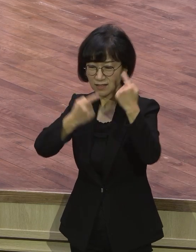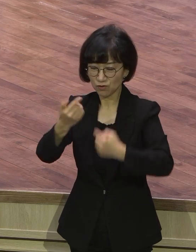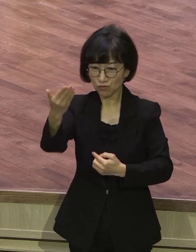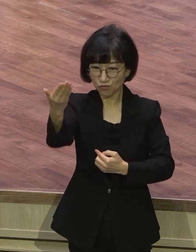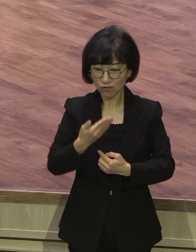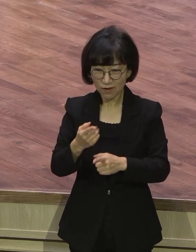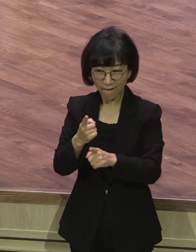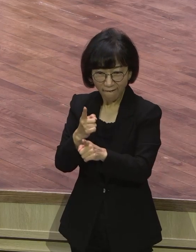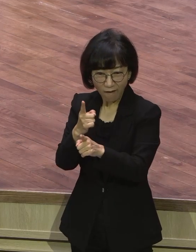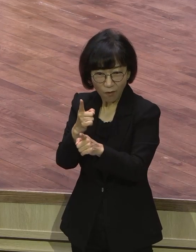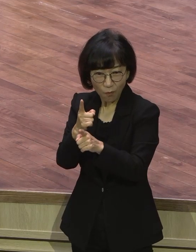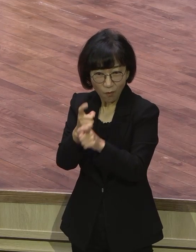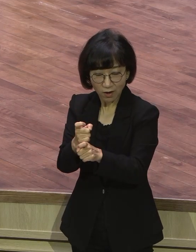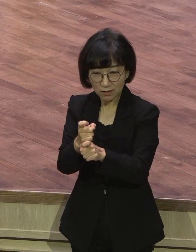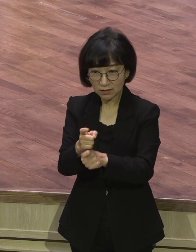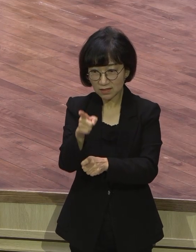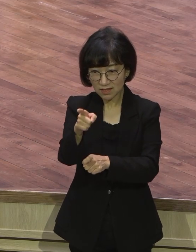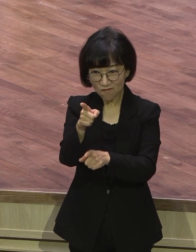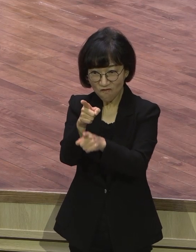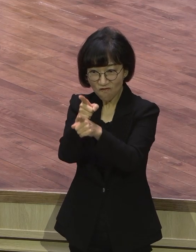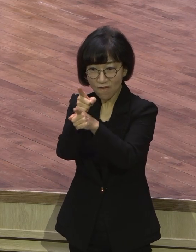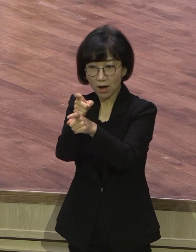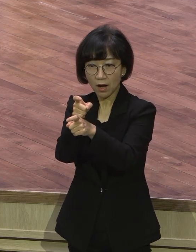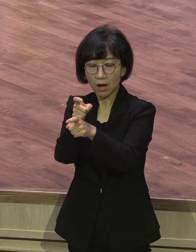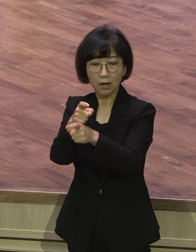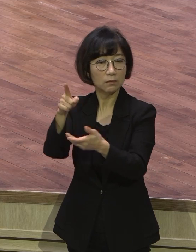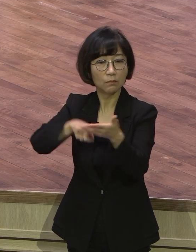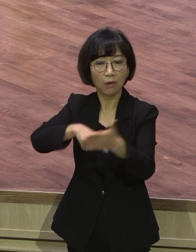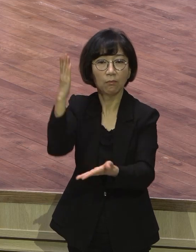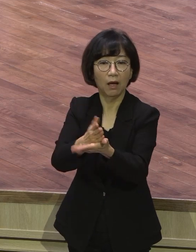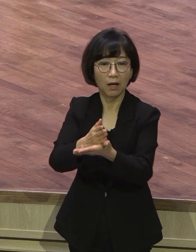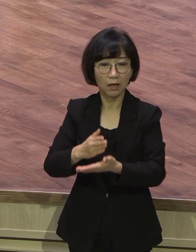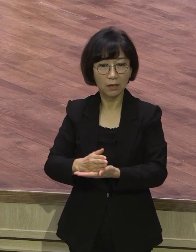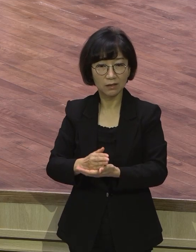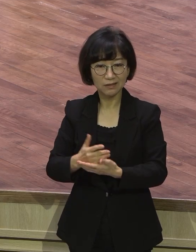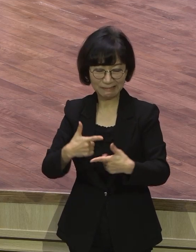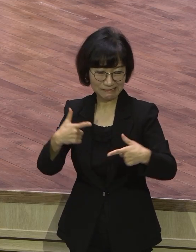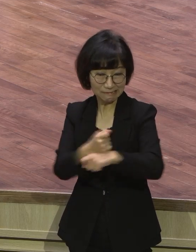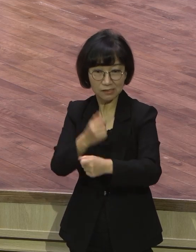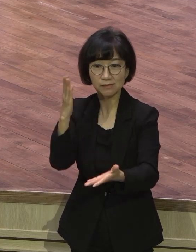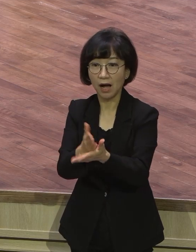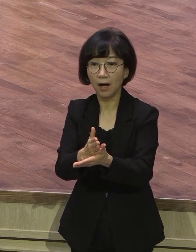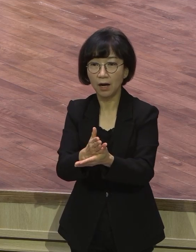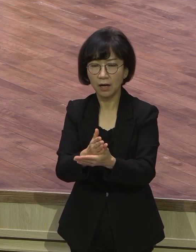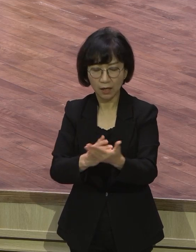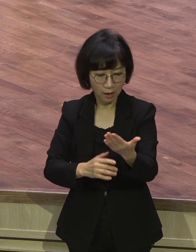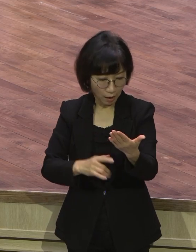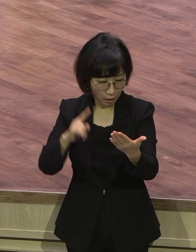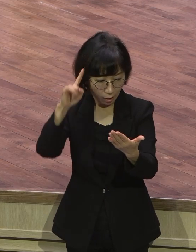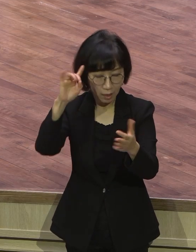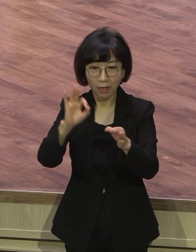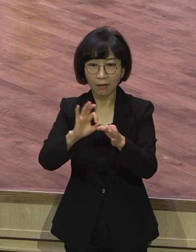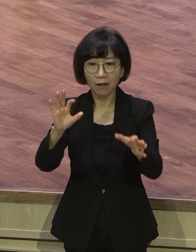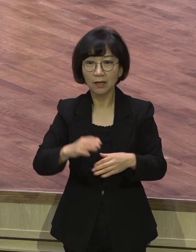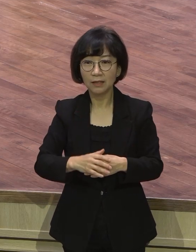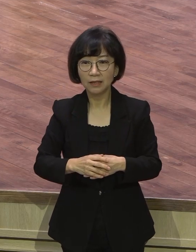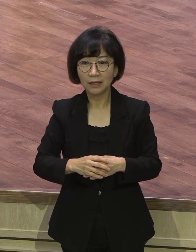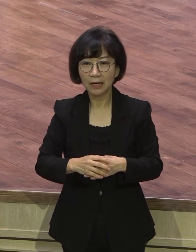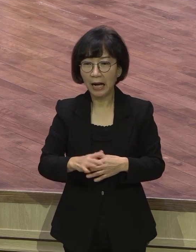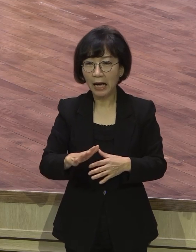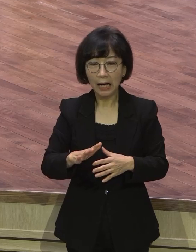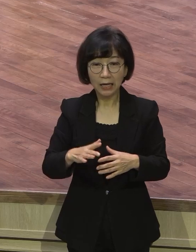원수를 복수하지 말라. 이것을 넘어가지고 그